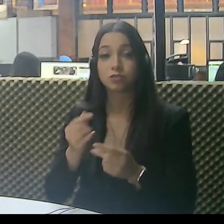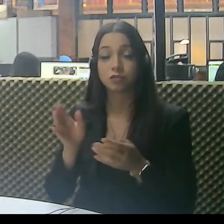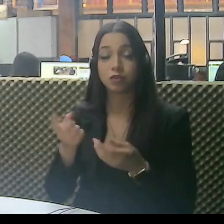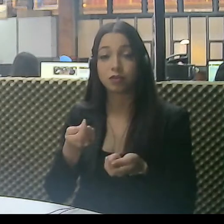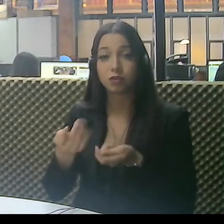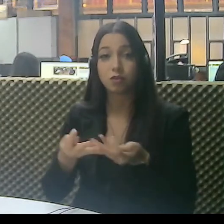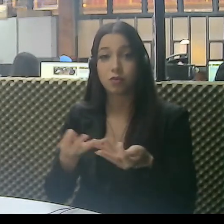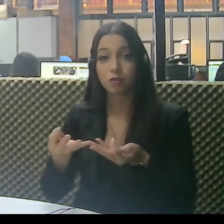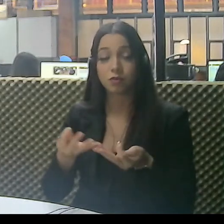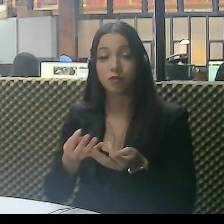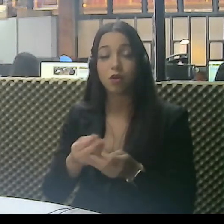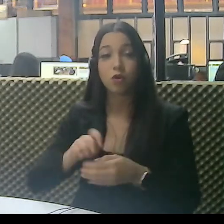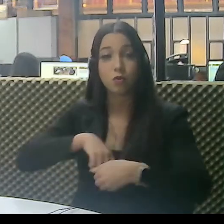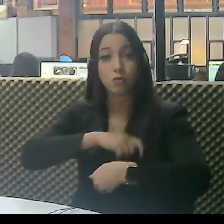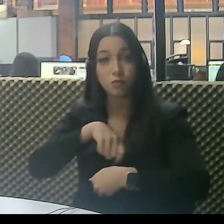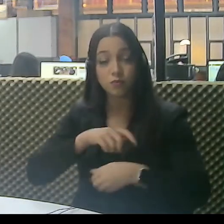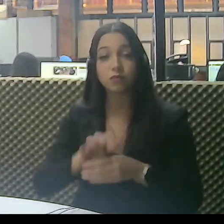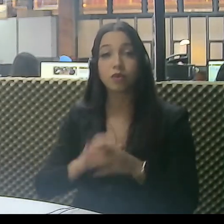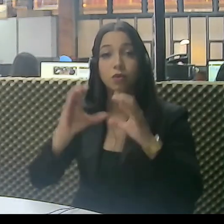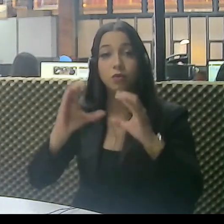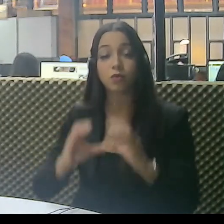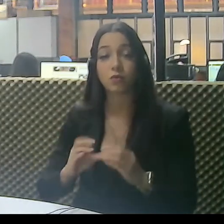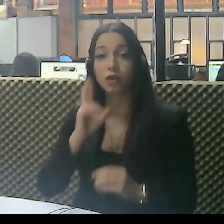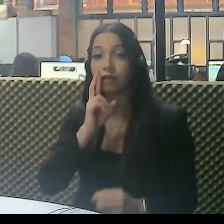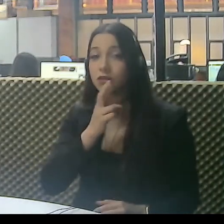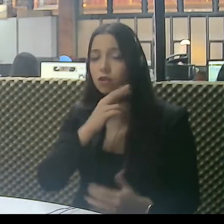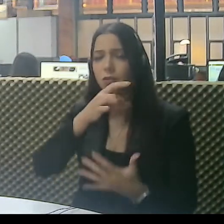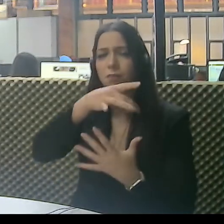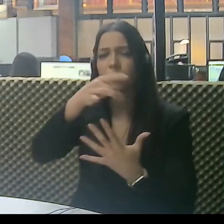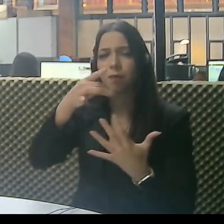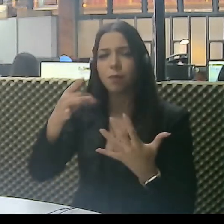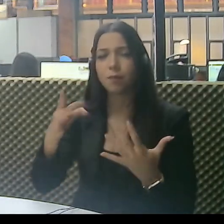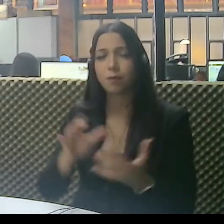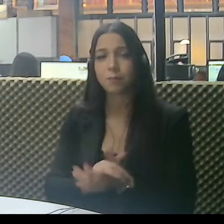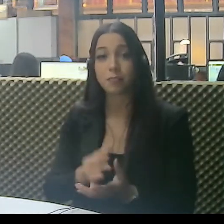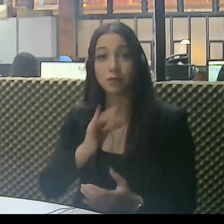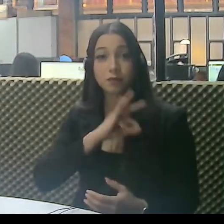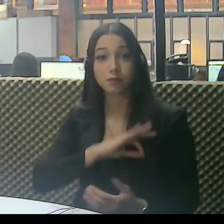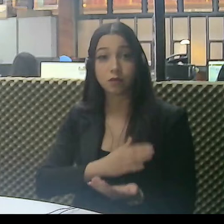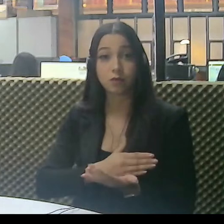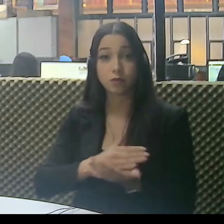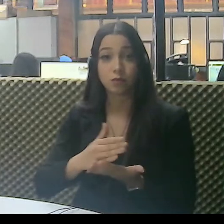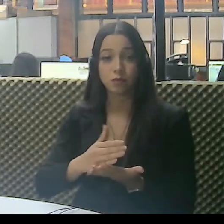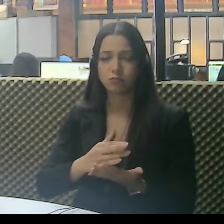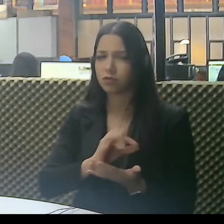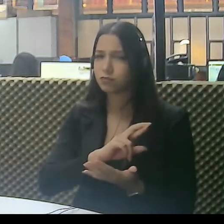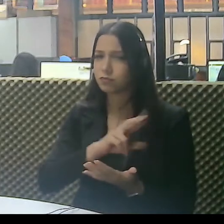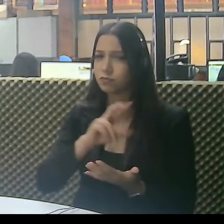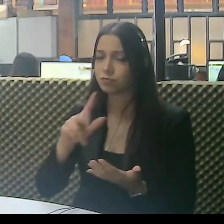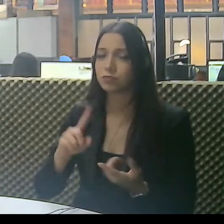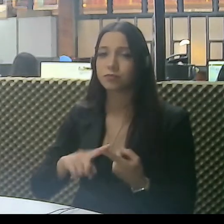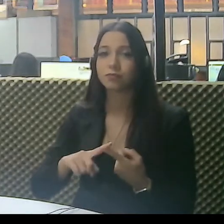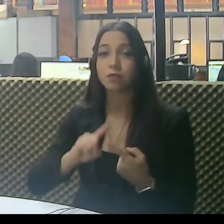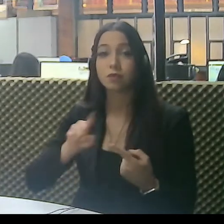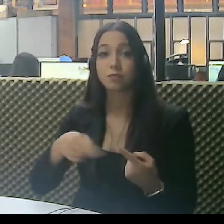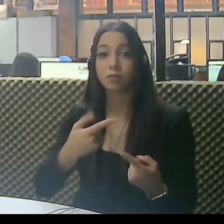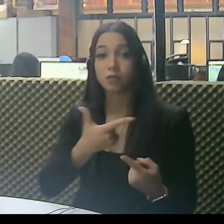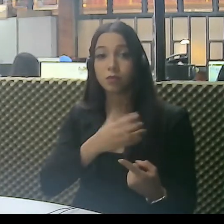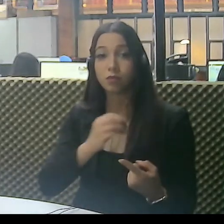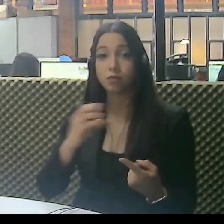cozinheira, coordenador de restaurante, entre outras oportunidades. Os salários são diversos e variam de